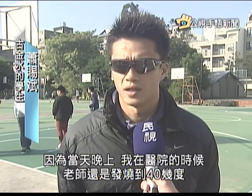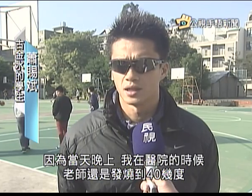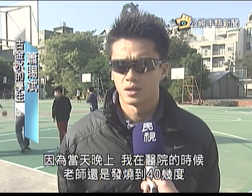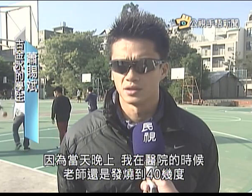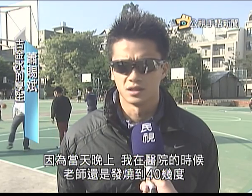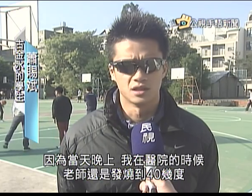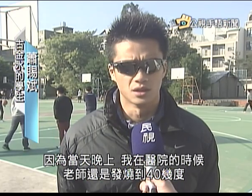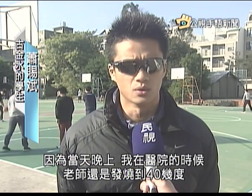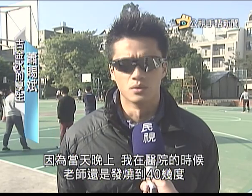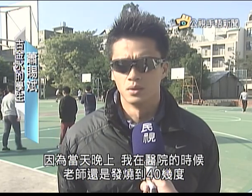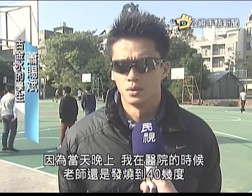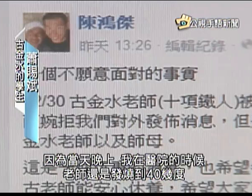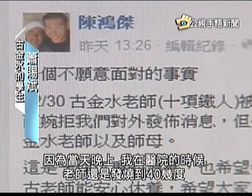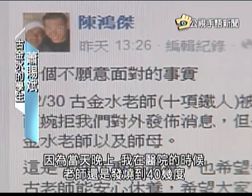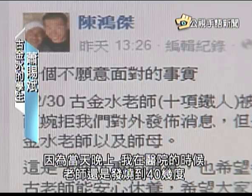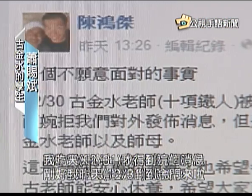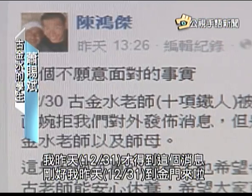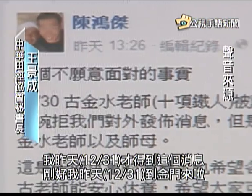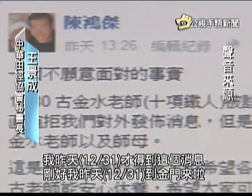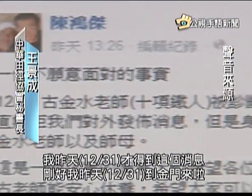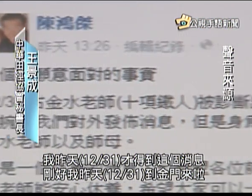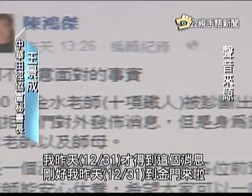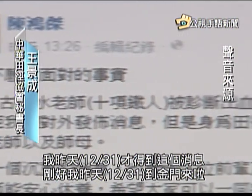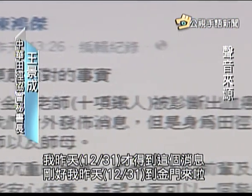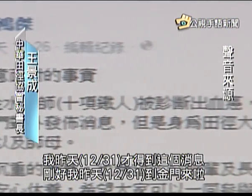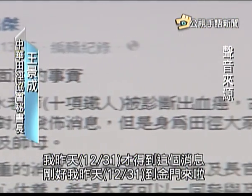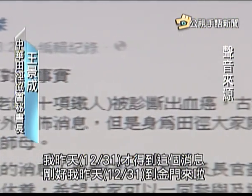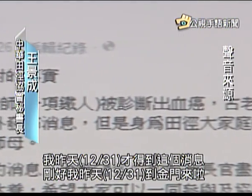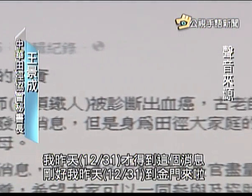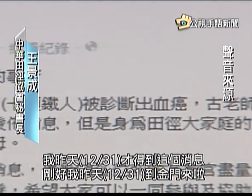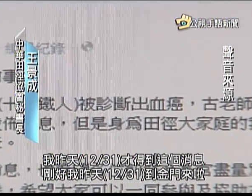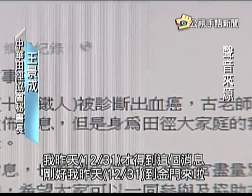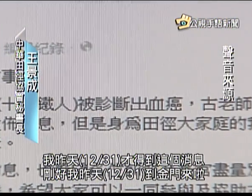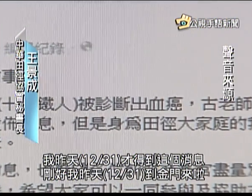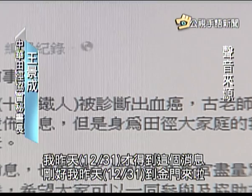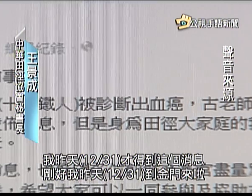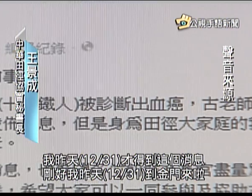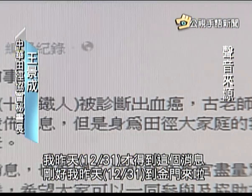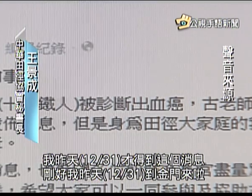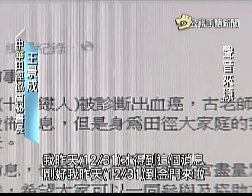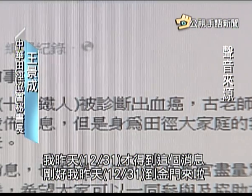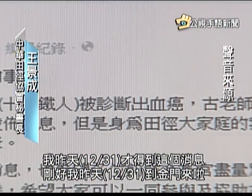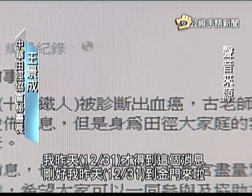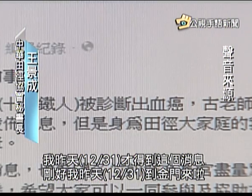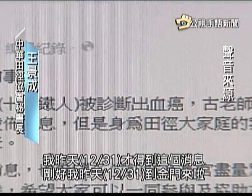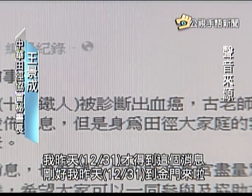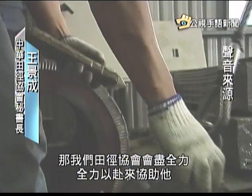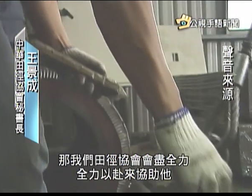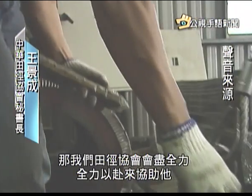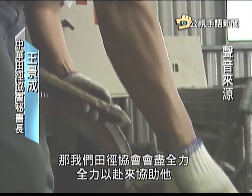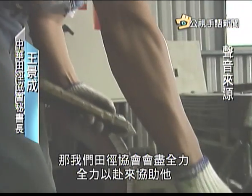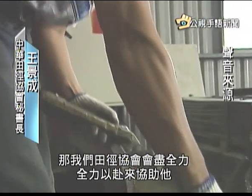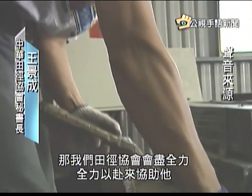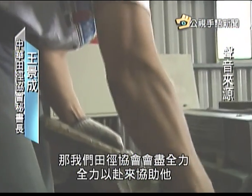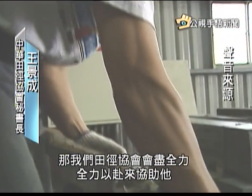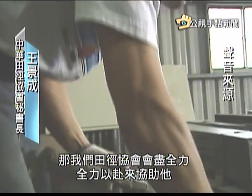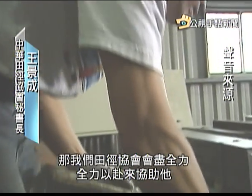到40几度。 我昨天才得到这个消息嘛，刚好我昨天到基隆来了。那我们田径协会会尽全